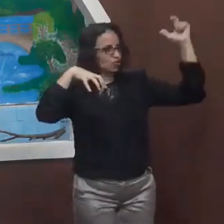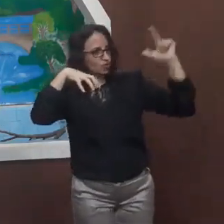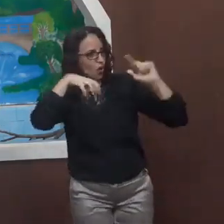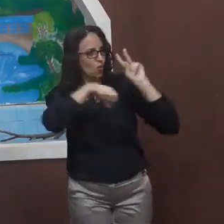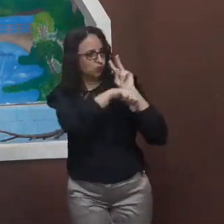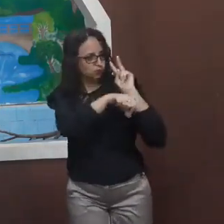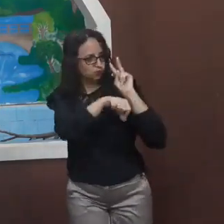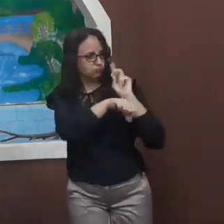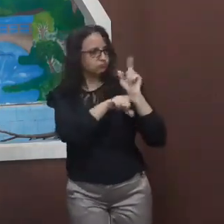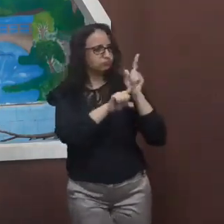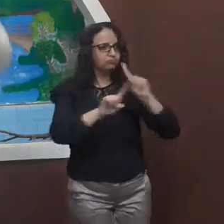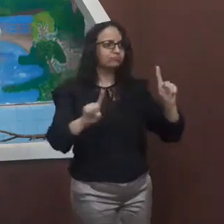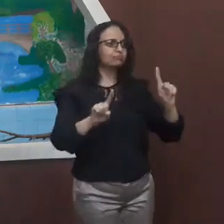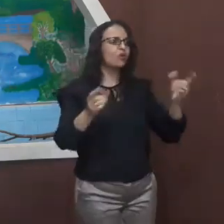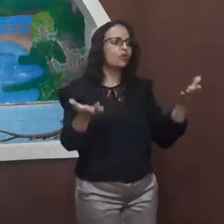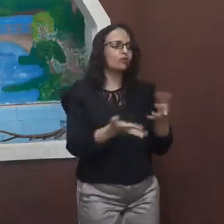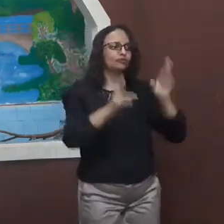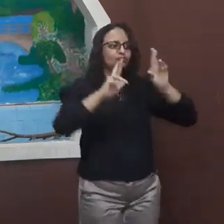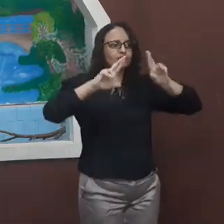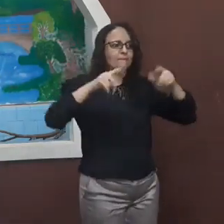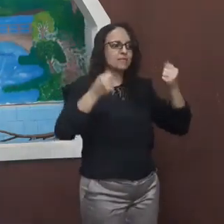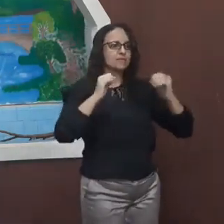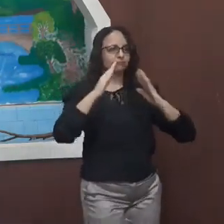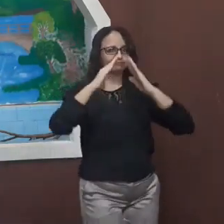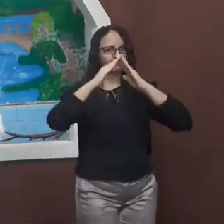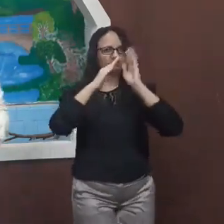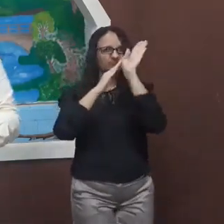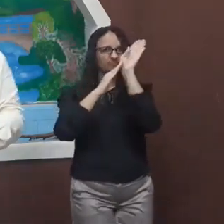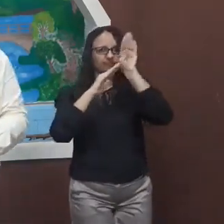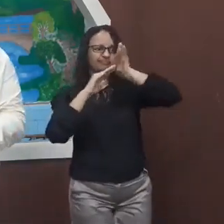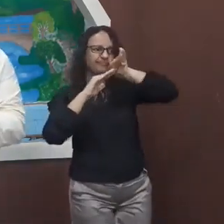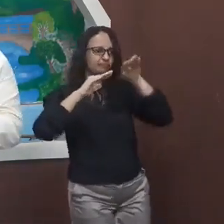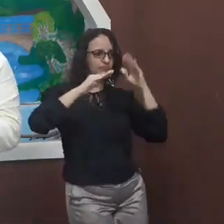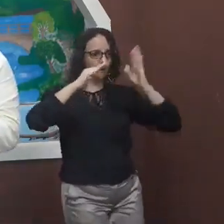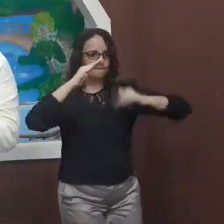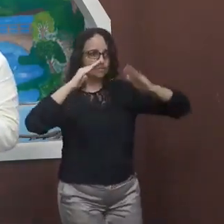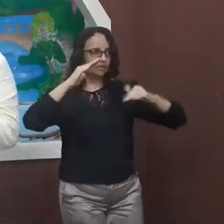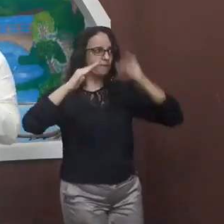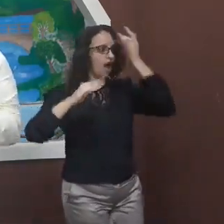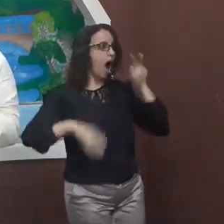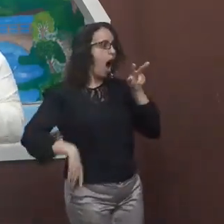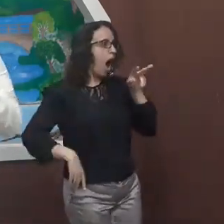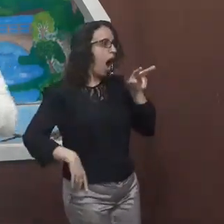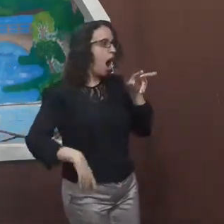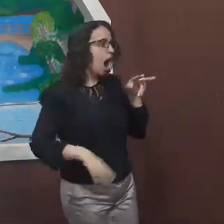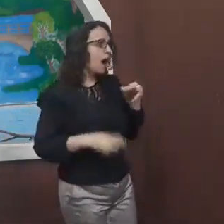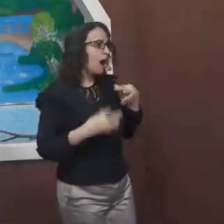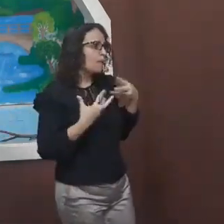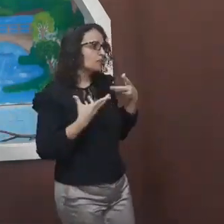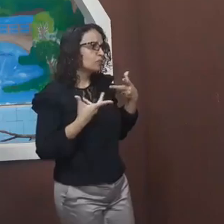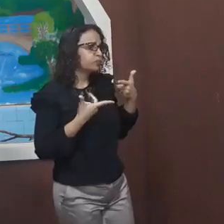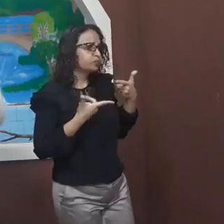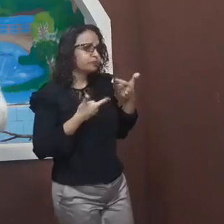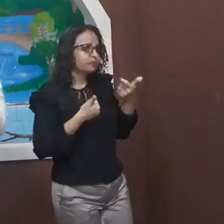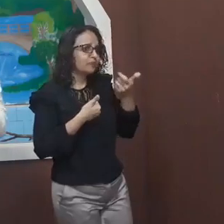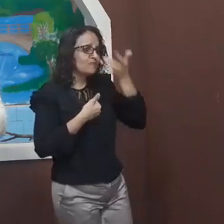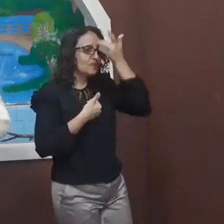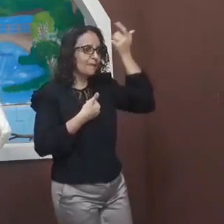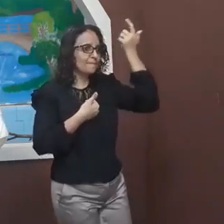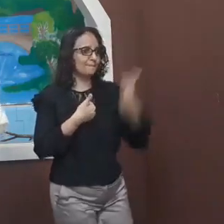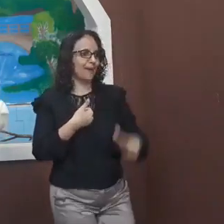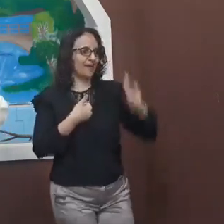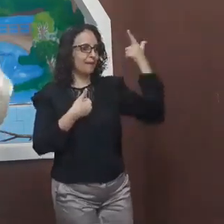diferente, ela tem que ser talvez até de ponta cabeça assim, para as pessoas passarem e olharem. Não basta só apenas ser útil. As